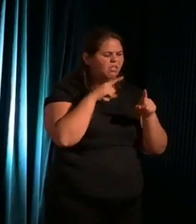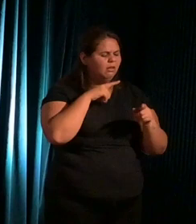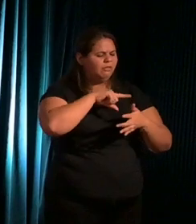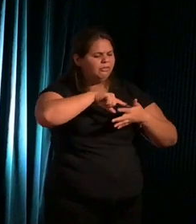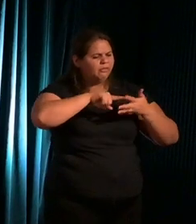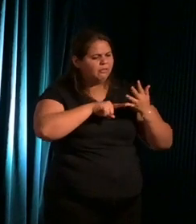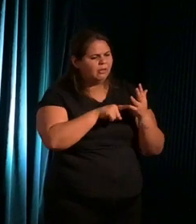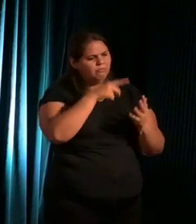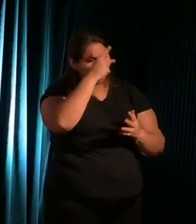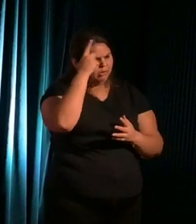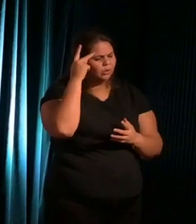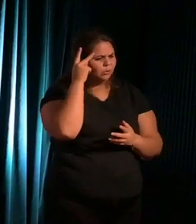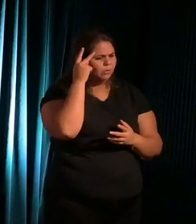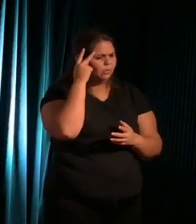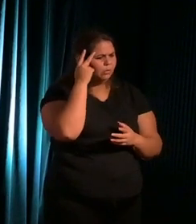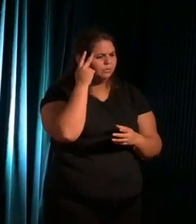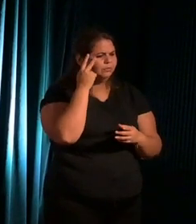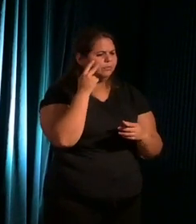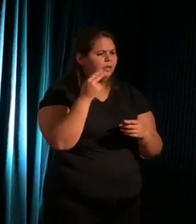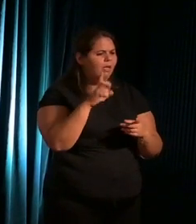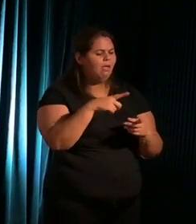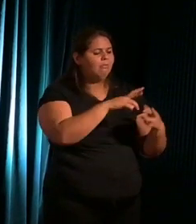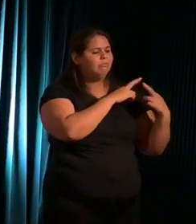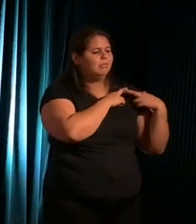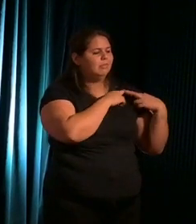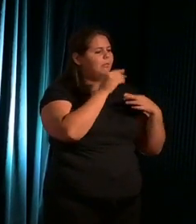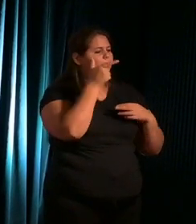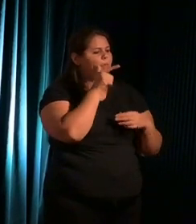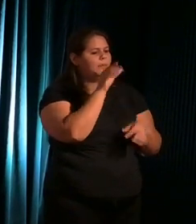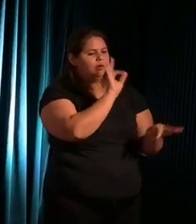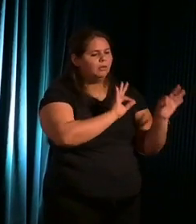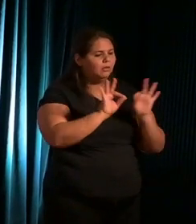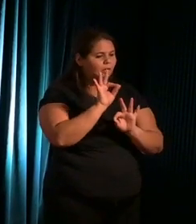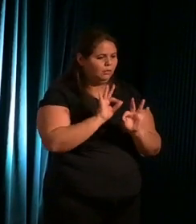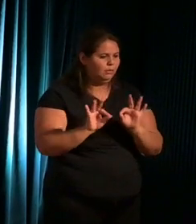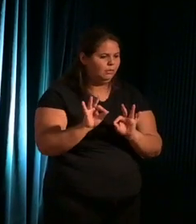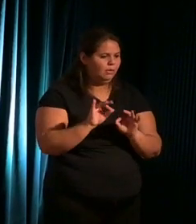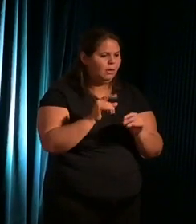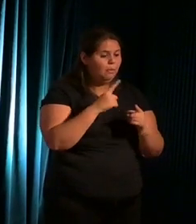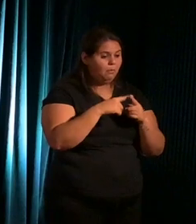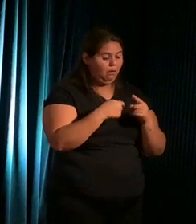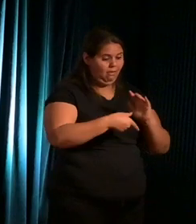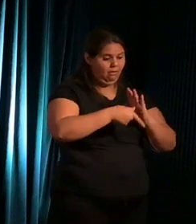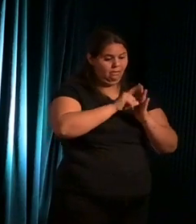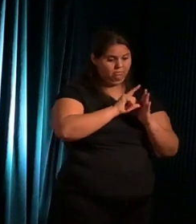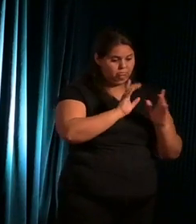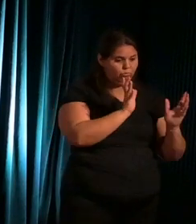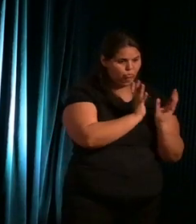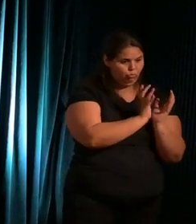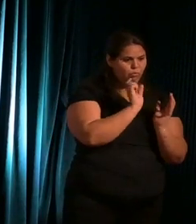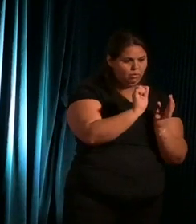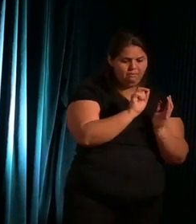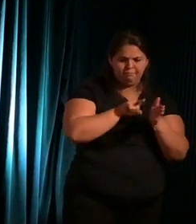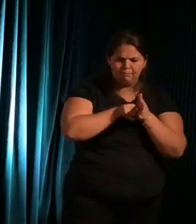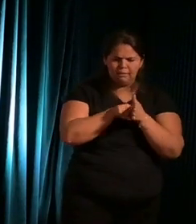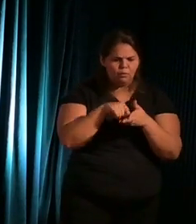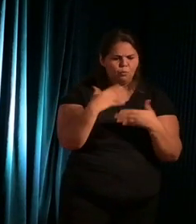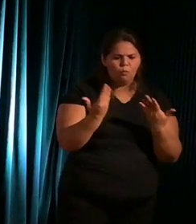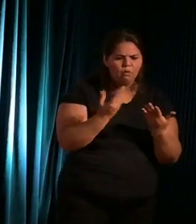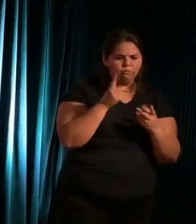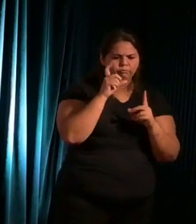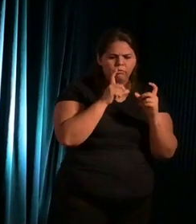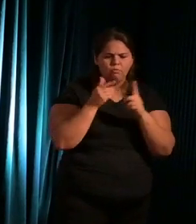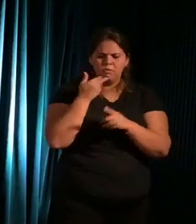Alexandre Delarue, que são responsáveis por uma grande dimensão da pesquisa feita em torno do acervo também. Mas